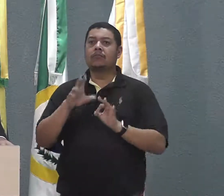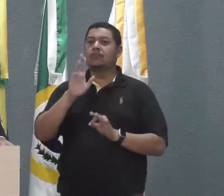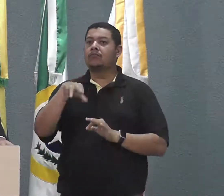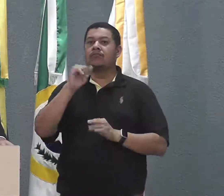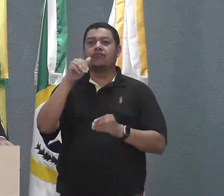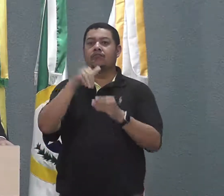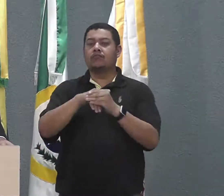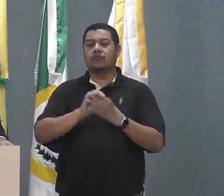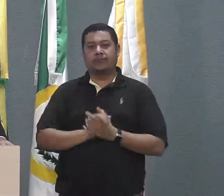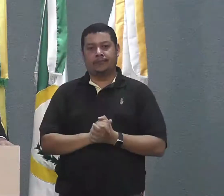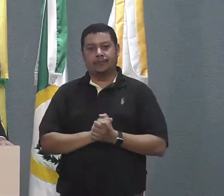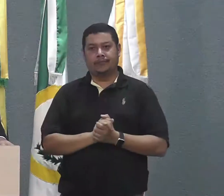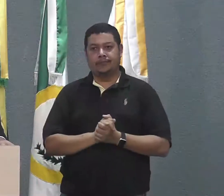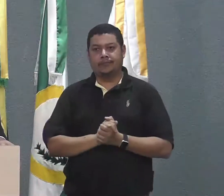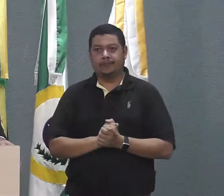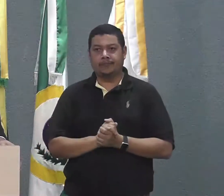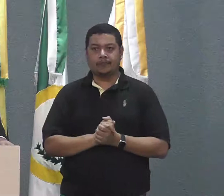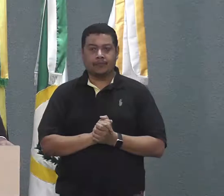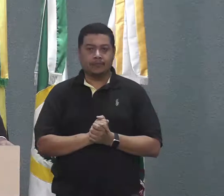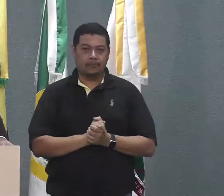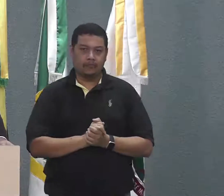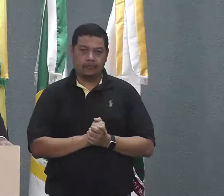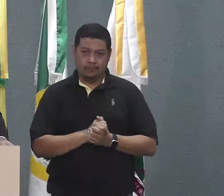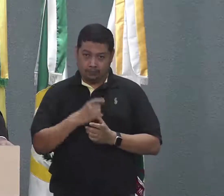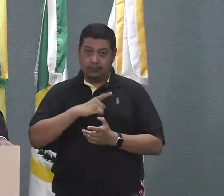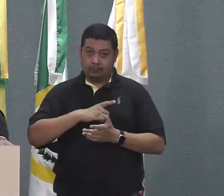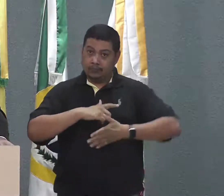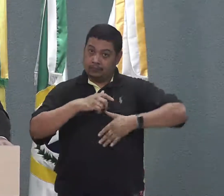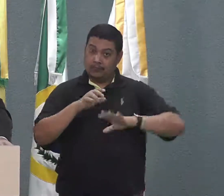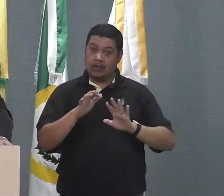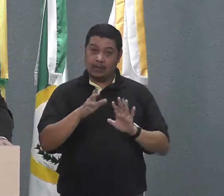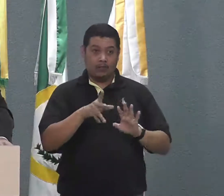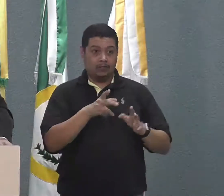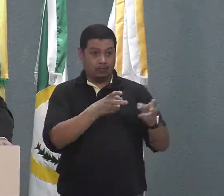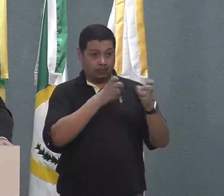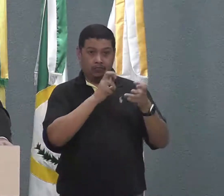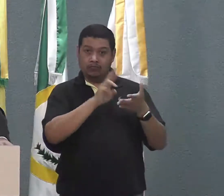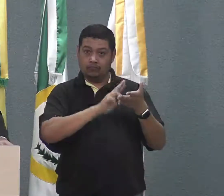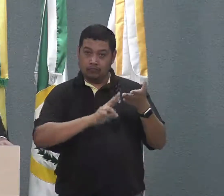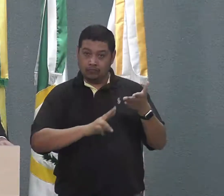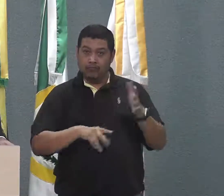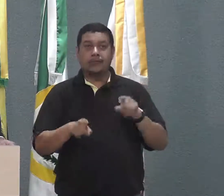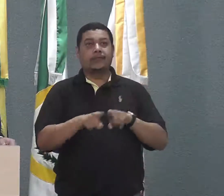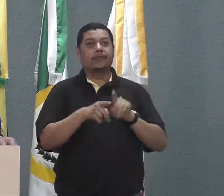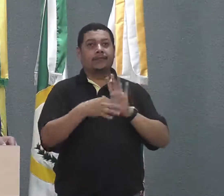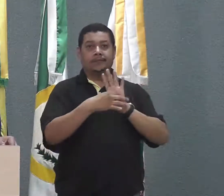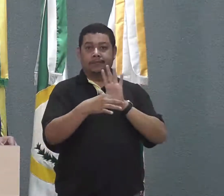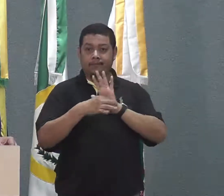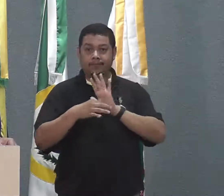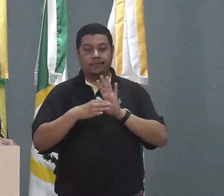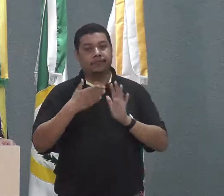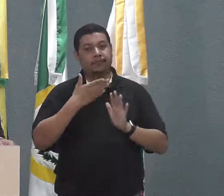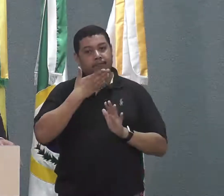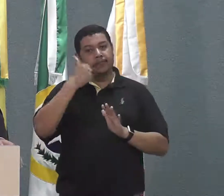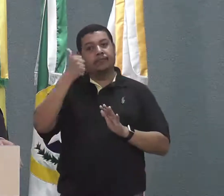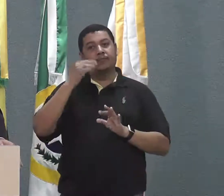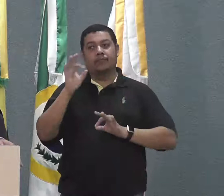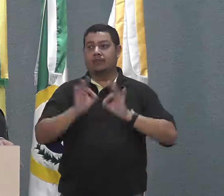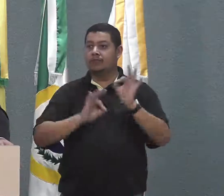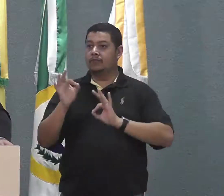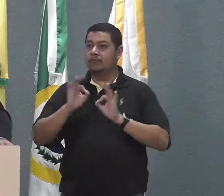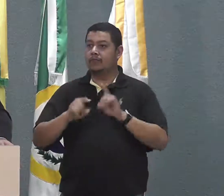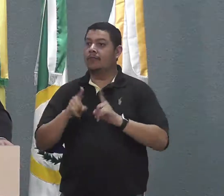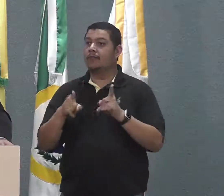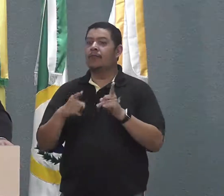é votado. Ouço relatos de violências, sugestões para aprimorar o projeto, mas todos